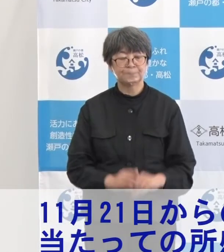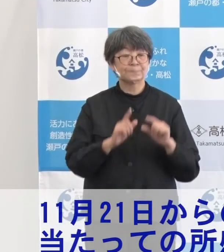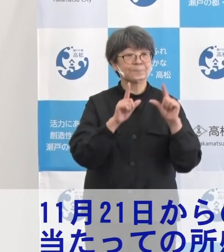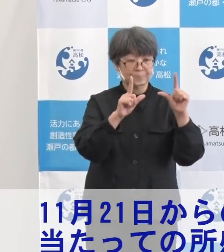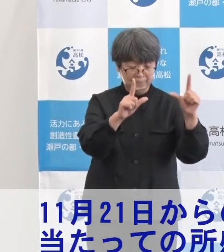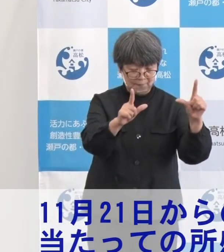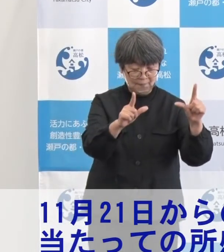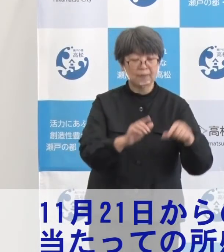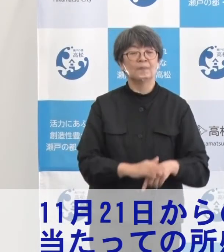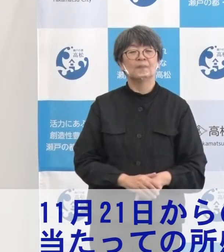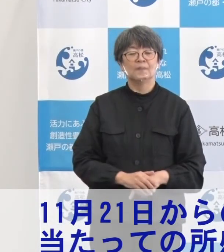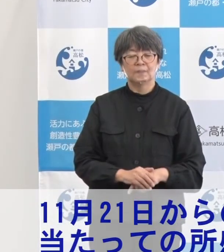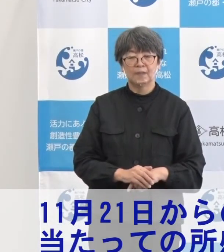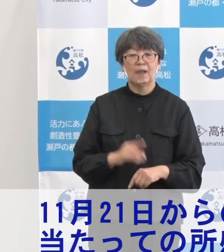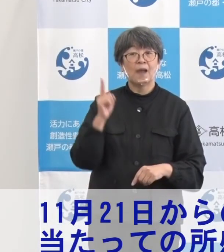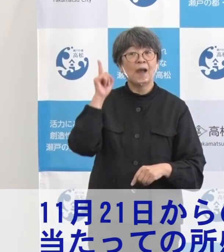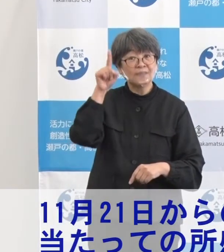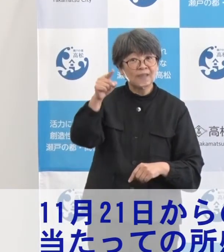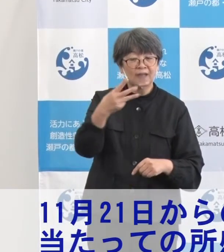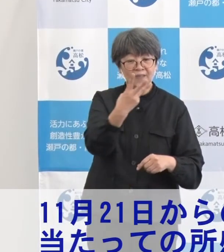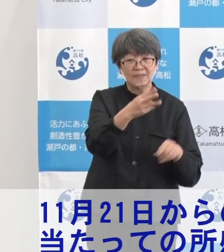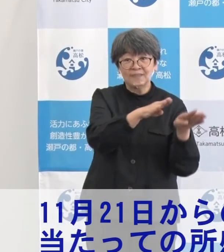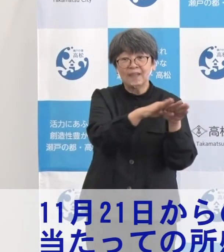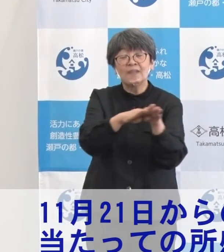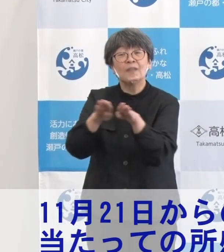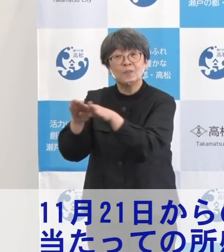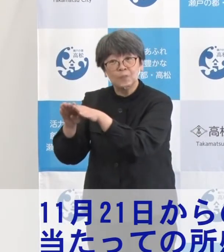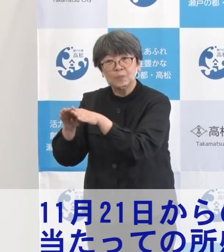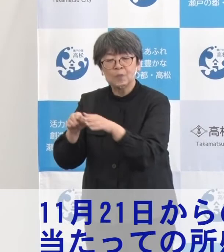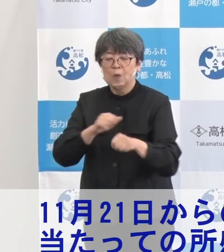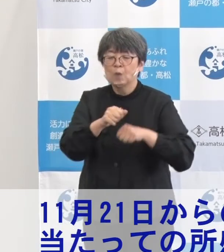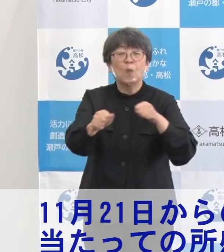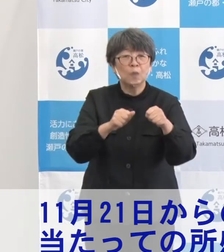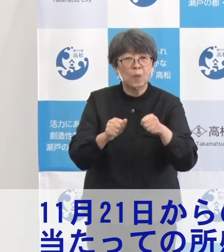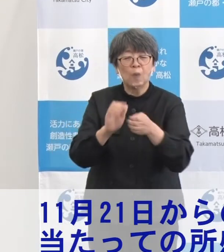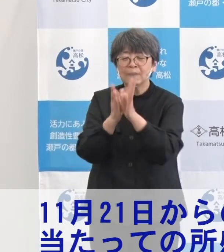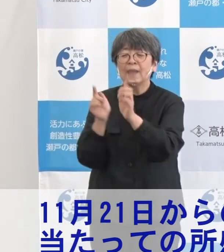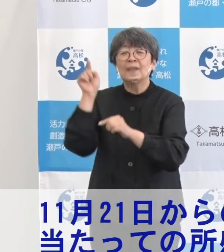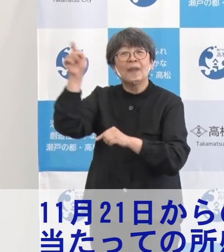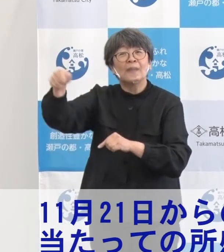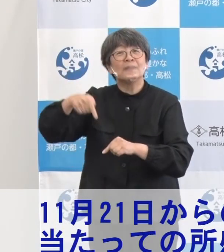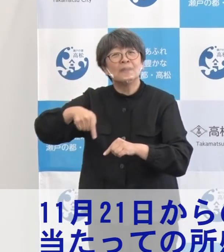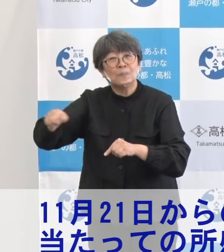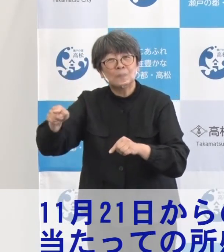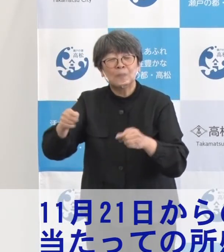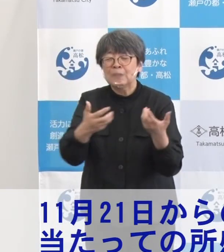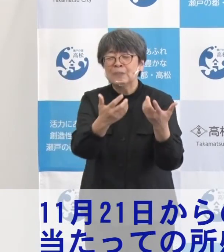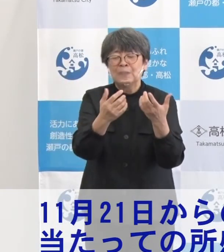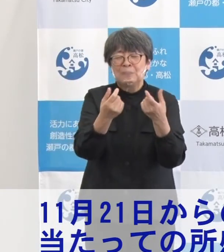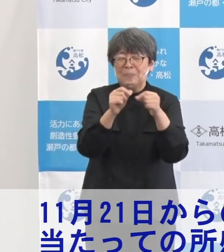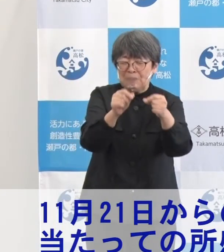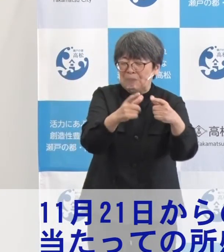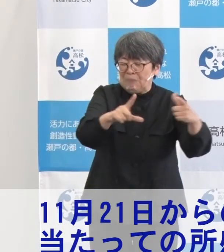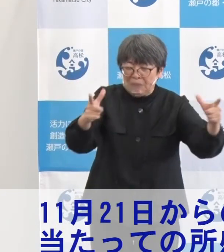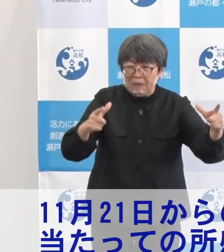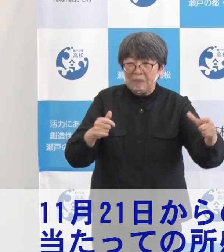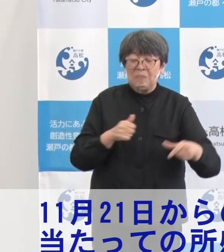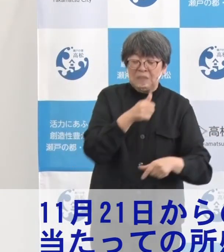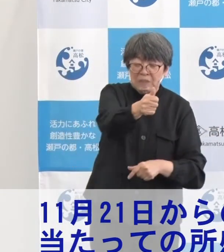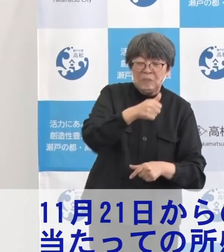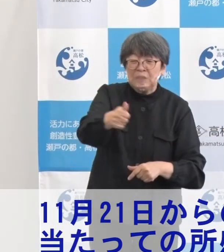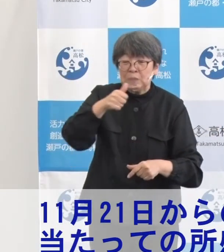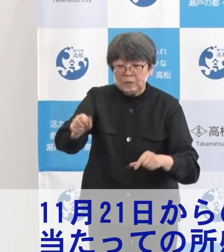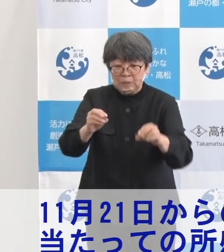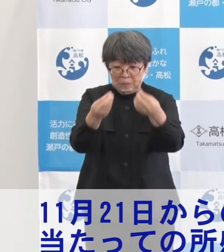あのそういう行動で県境を越えたりですねどこかの感染地域に入ったから直ちにリスクが高まるとかそういう